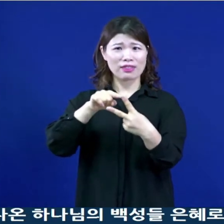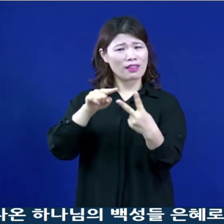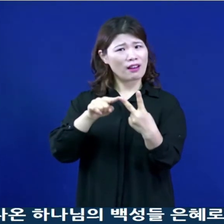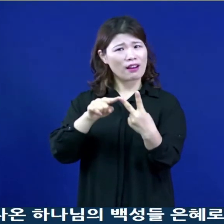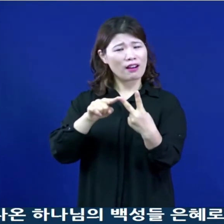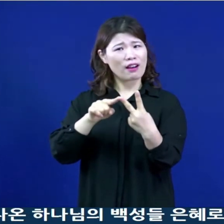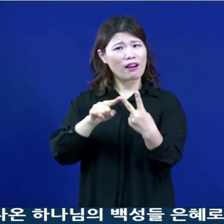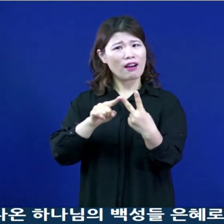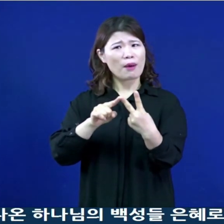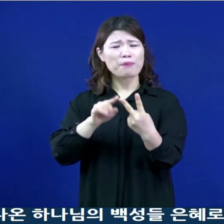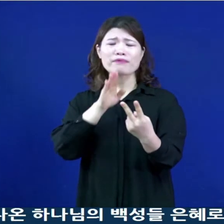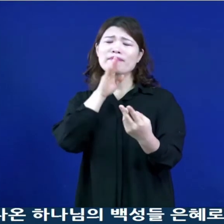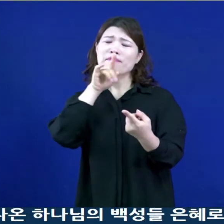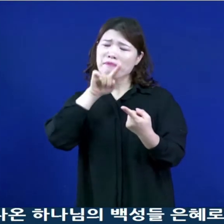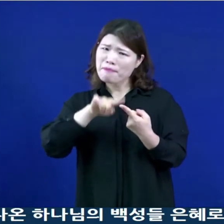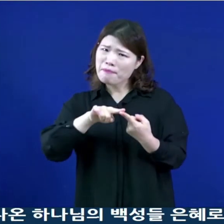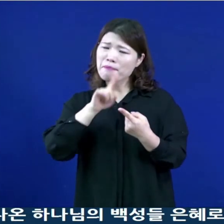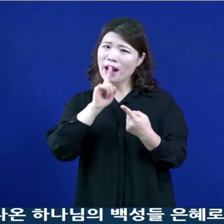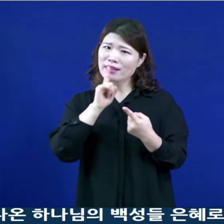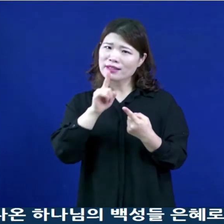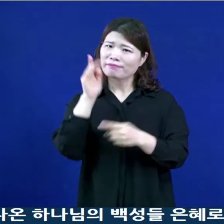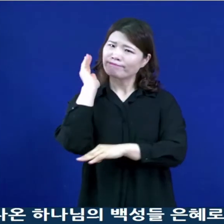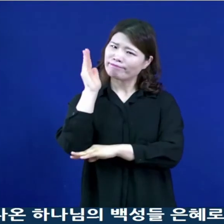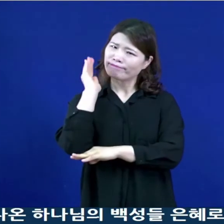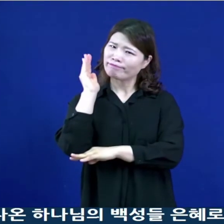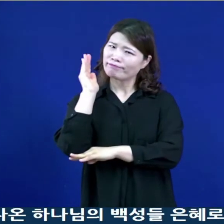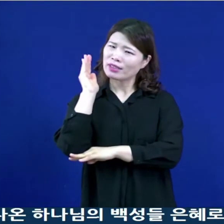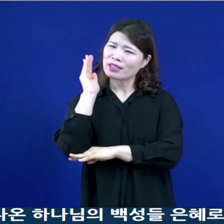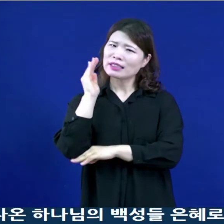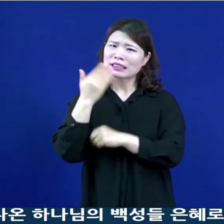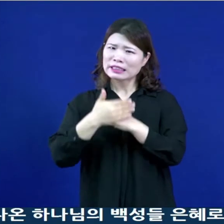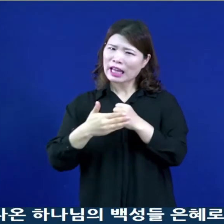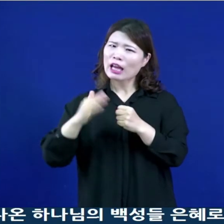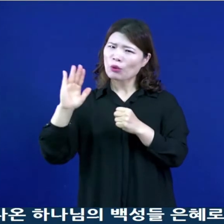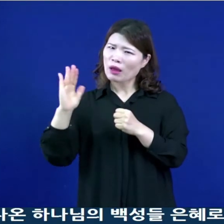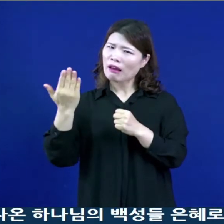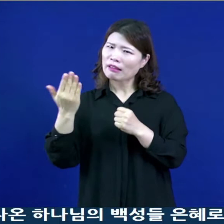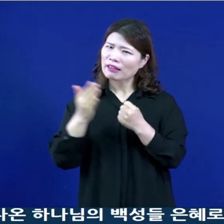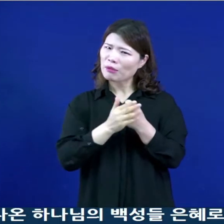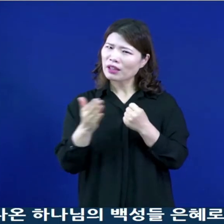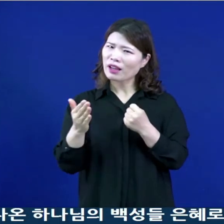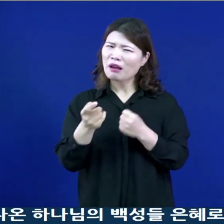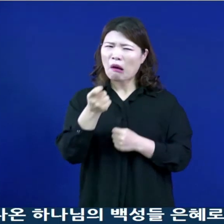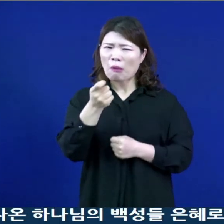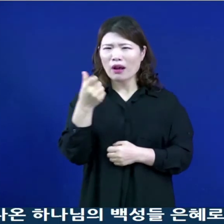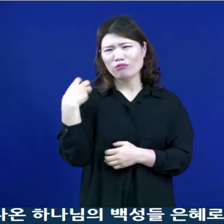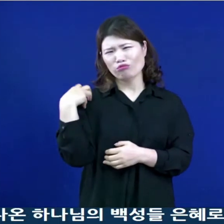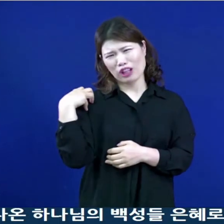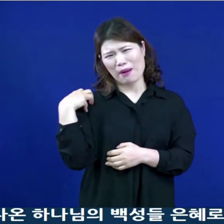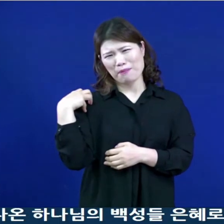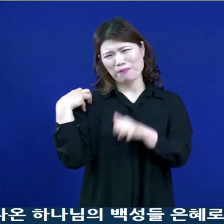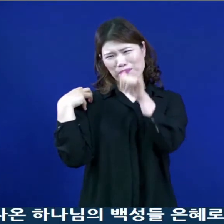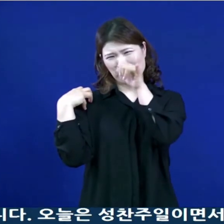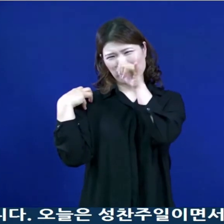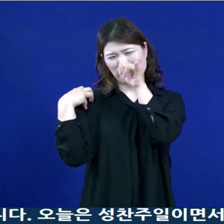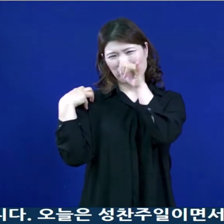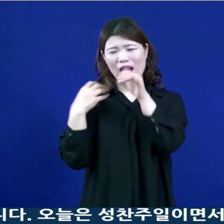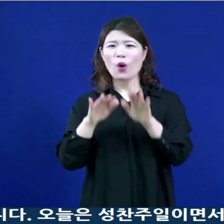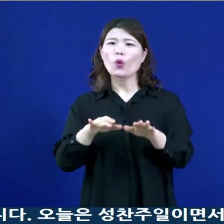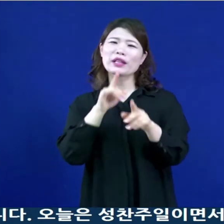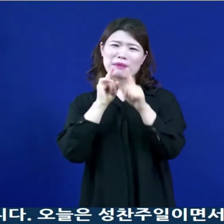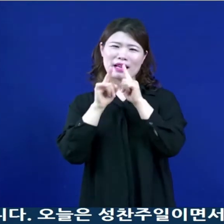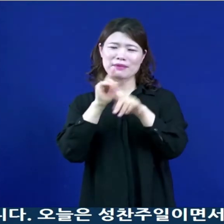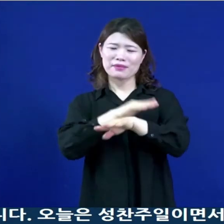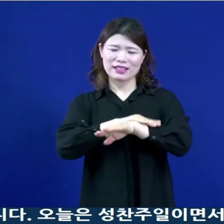짧은 시간에 나누고 또 성찬의 은혜 속으로 들어가야 되는데 저에게 약간의 부담이 있습니다. 이 말씀이 오늘도